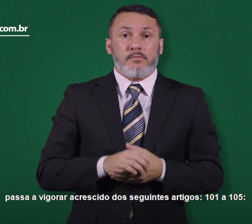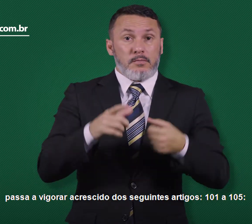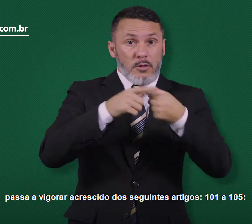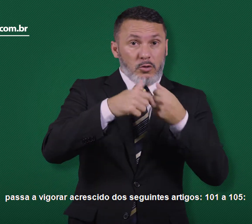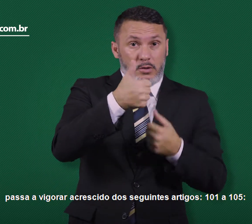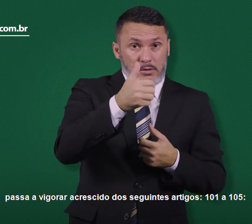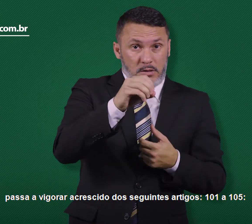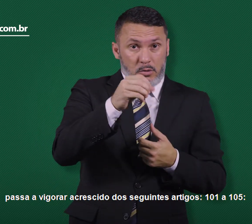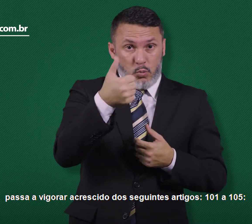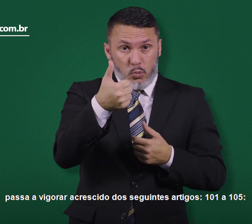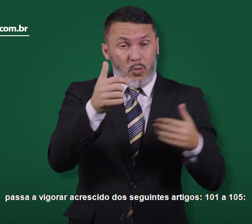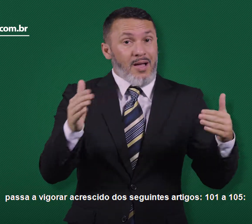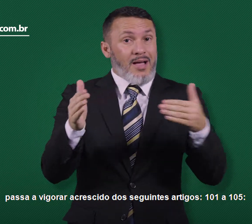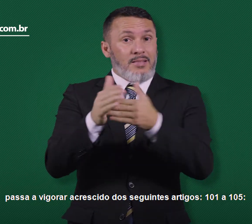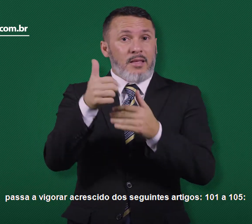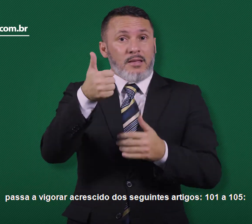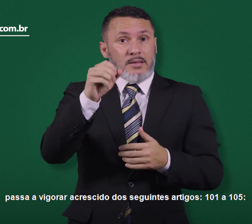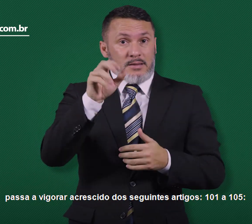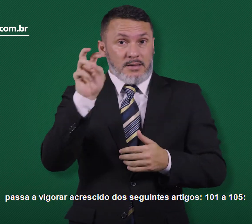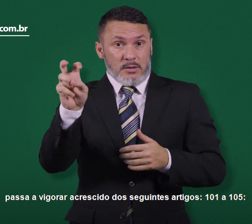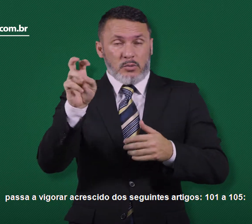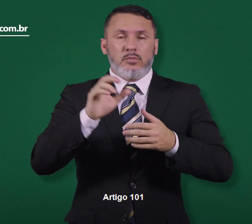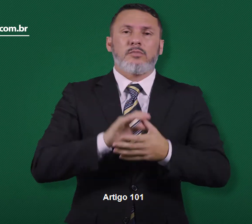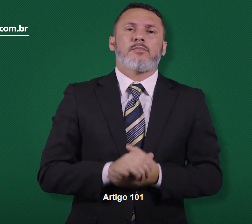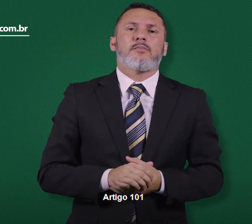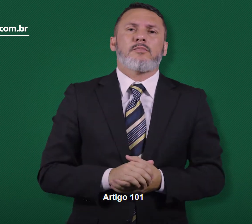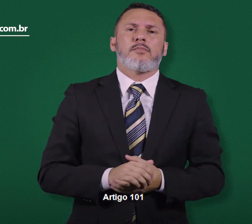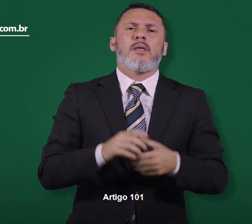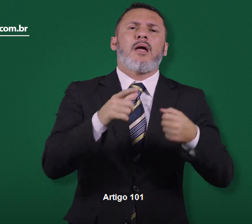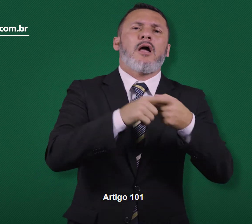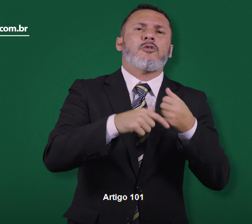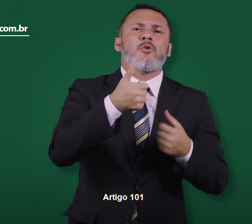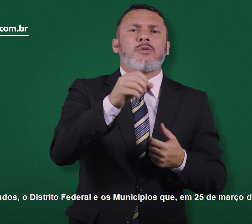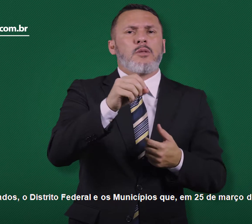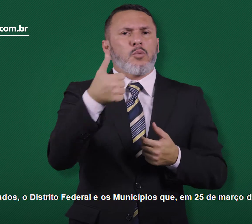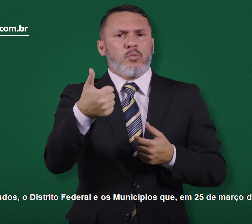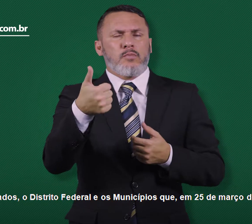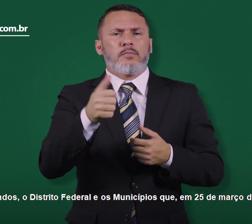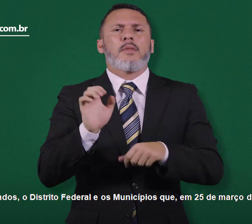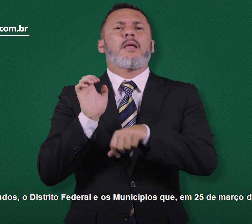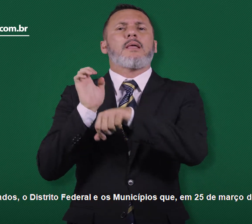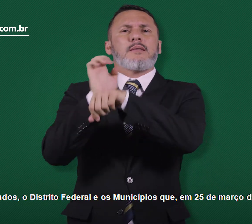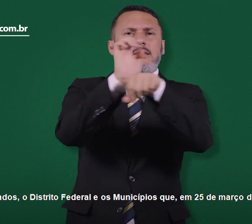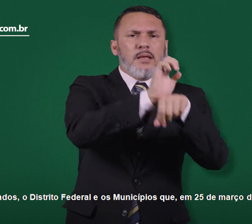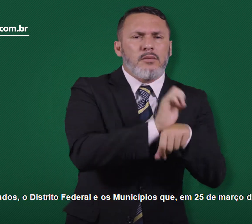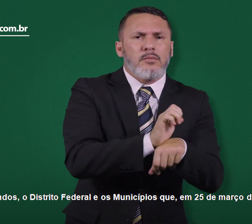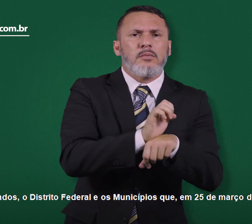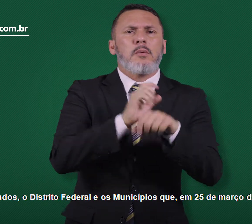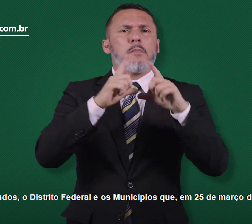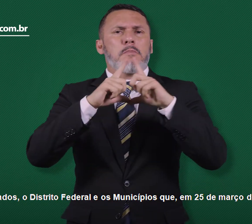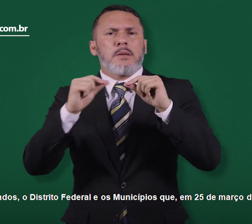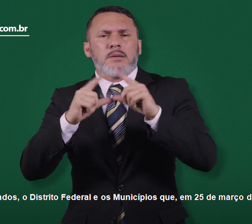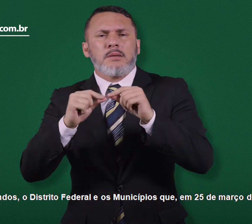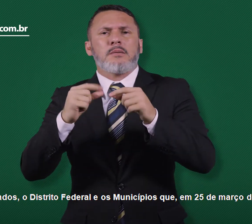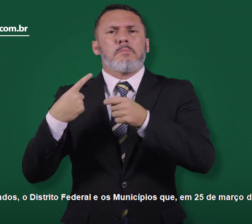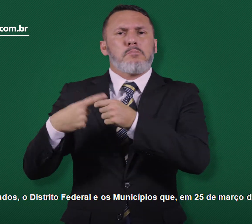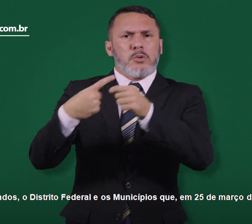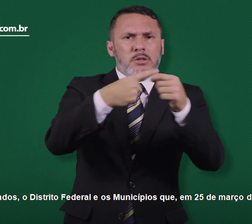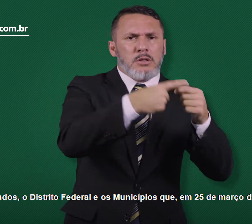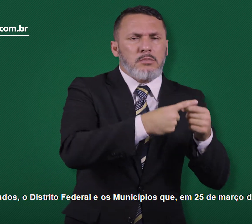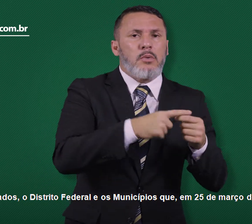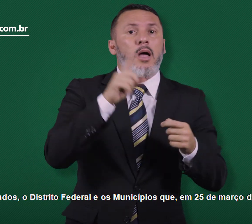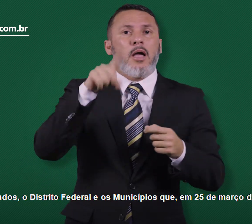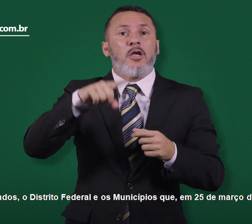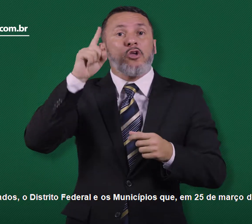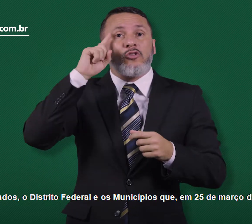artigos 101 a 105. Artigo 101. Os Estados, o Distrito Federal e os municípios